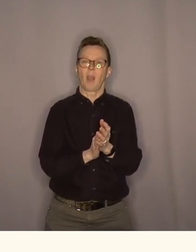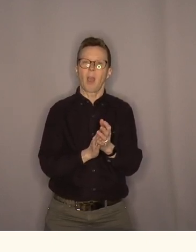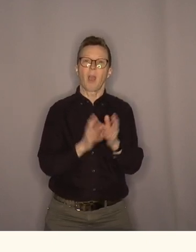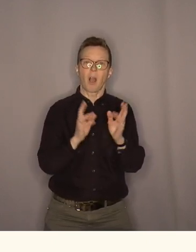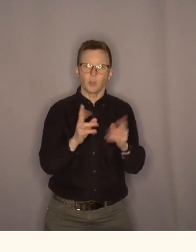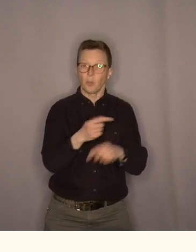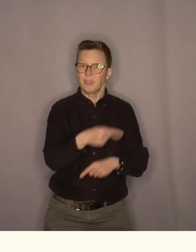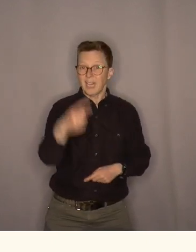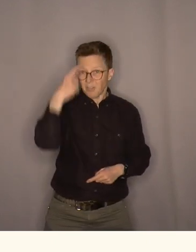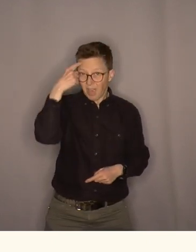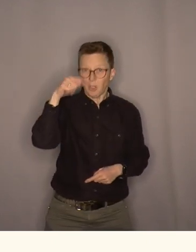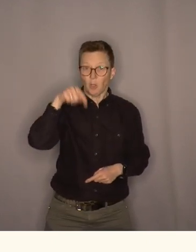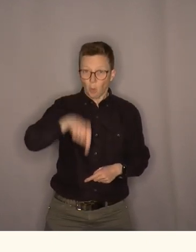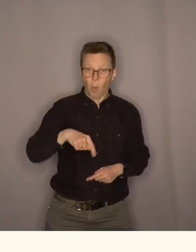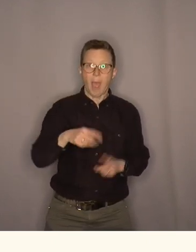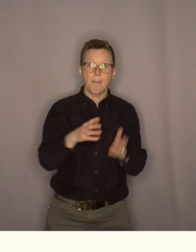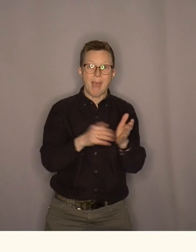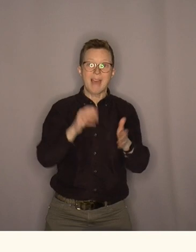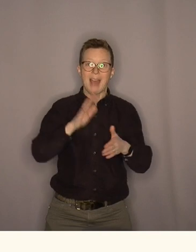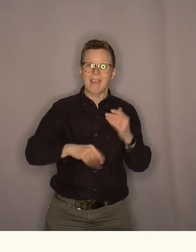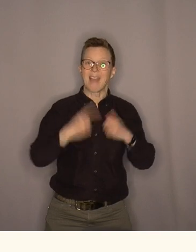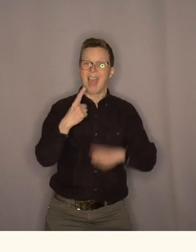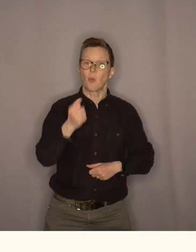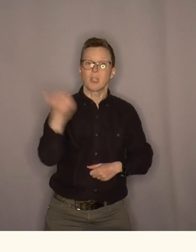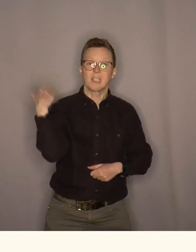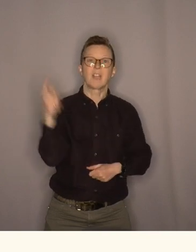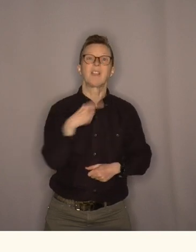som kjent er det mer enn ett år siden vi foreslår det på Stortinget